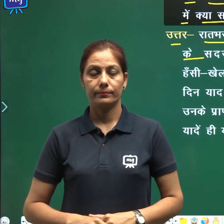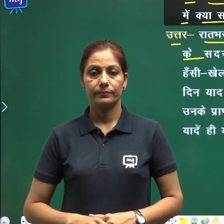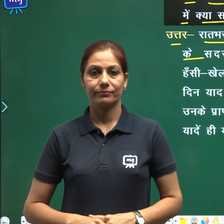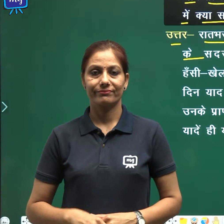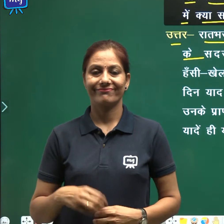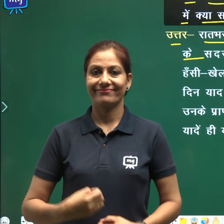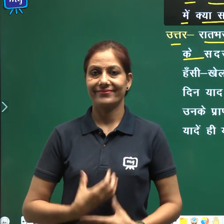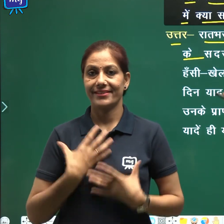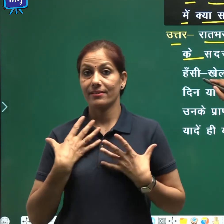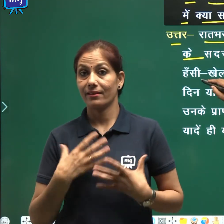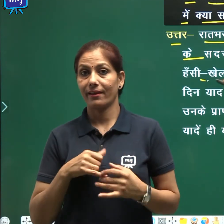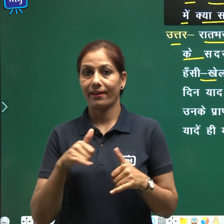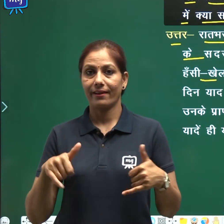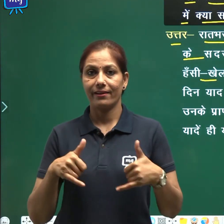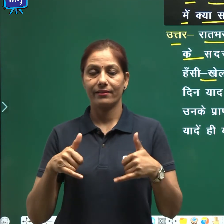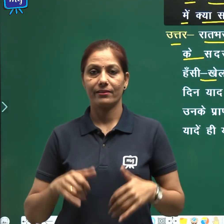हंसी खेल करते हुए